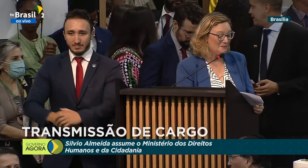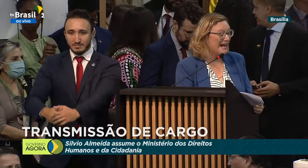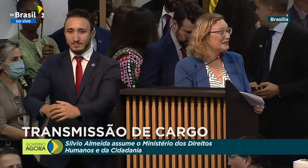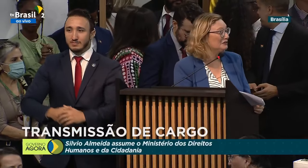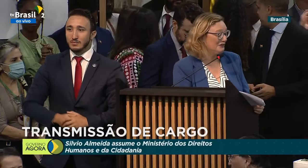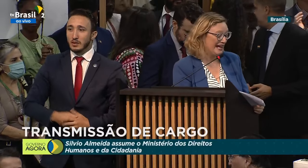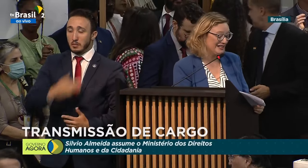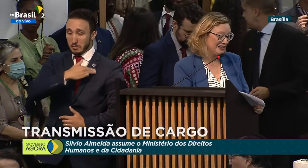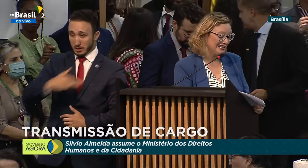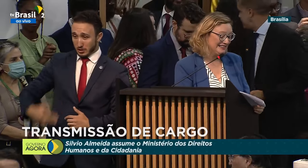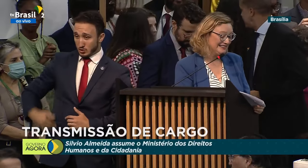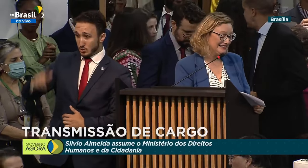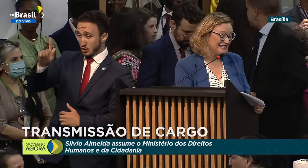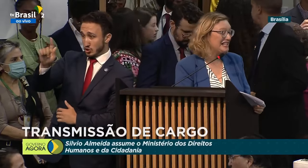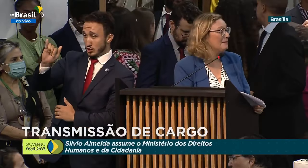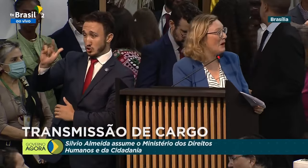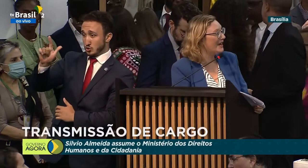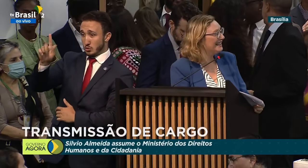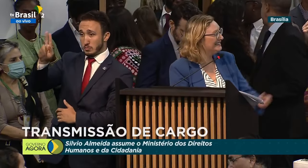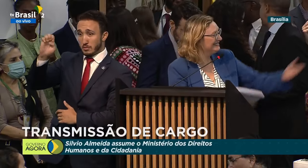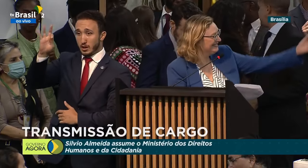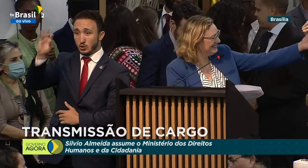Gilberto Werner